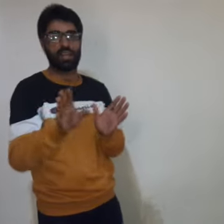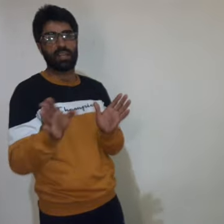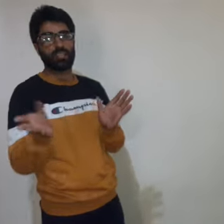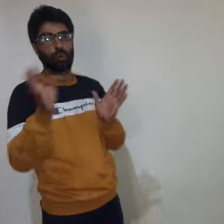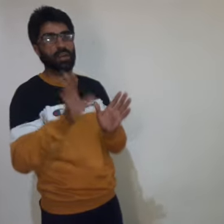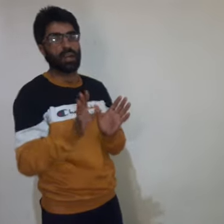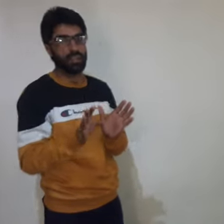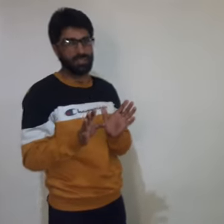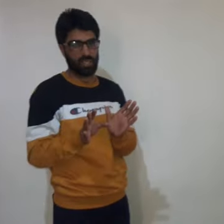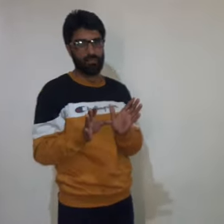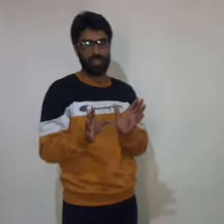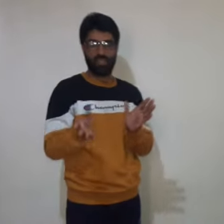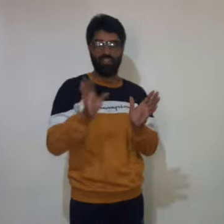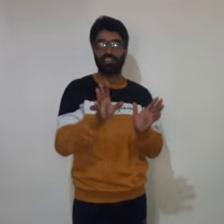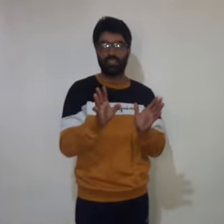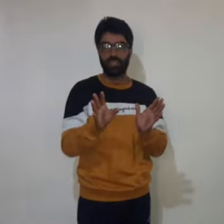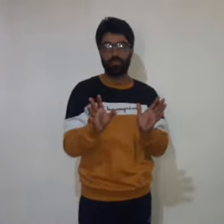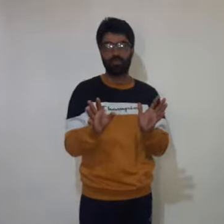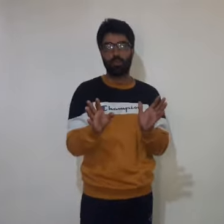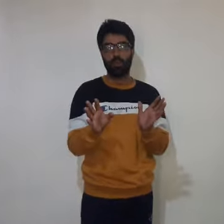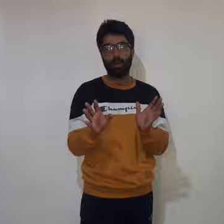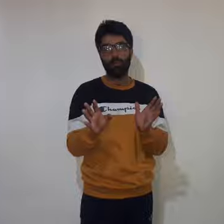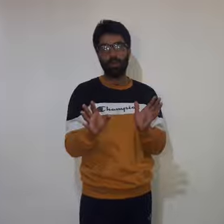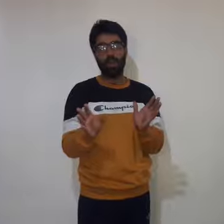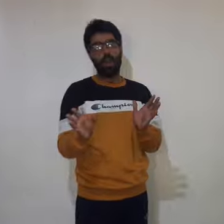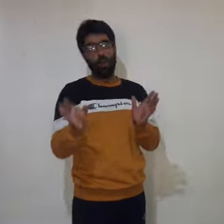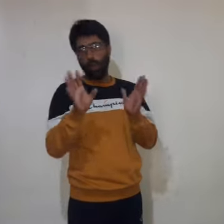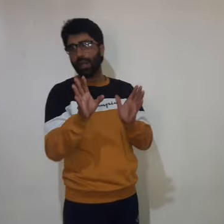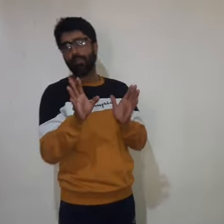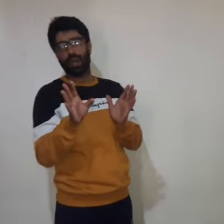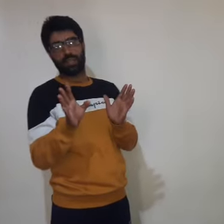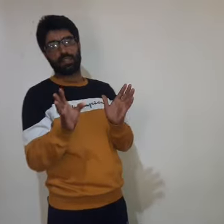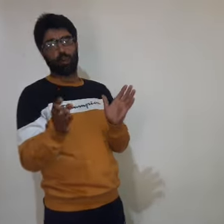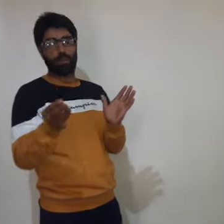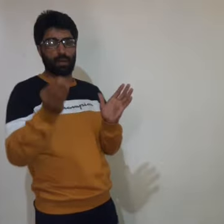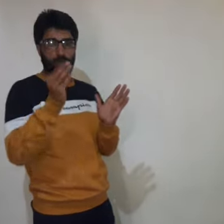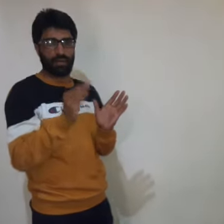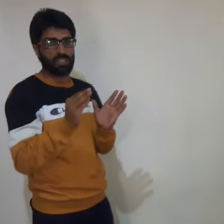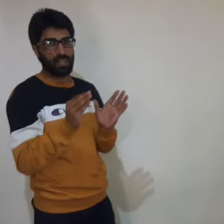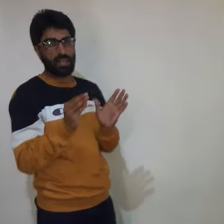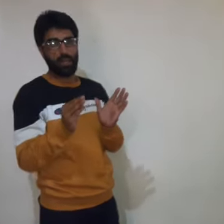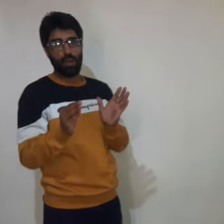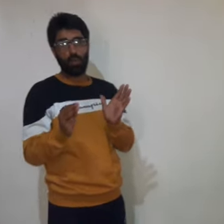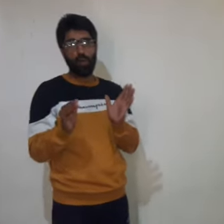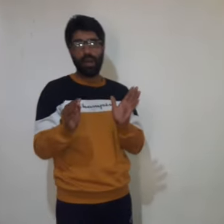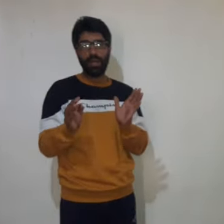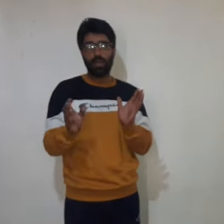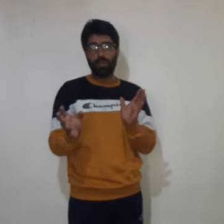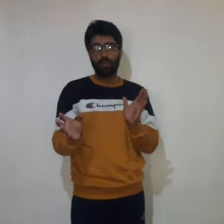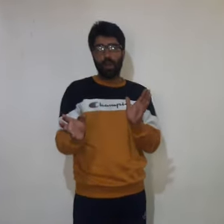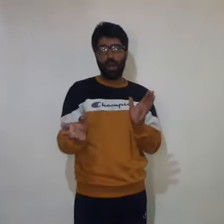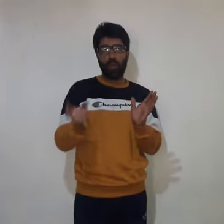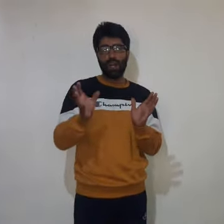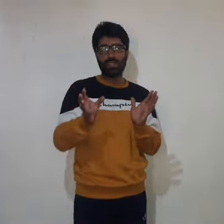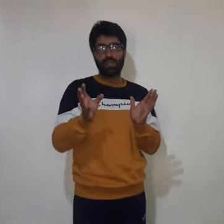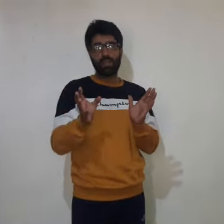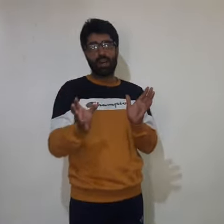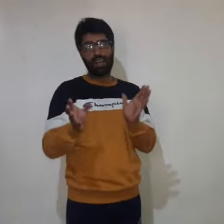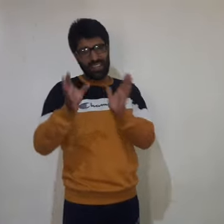इस कोविड-19 से, इस इन्फेक्शन से। ओके, और एक बात है जो हमारा प्रिवेंशन है, वो है अवॉइड